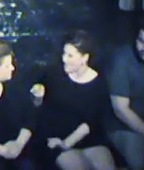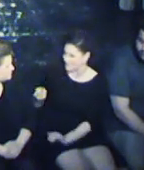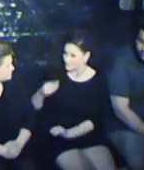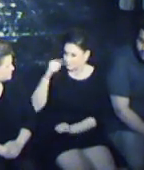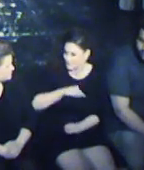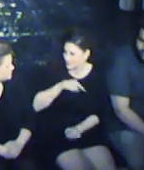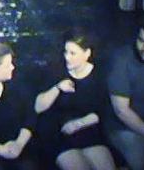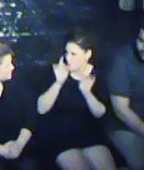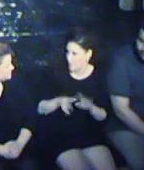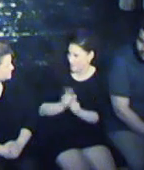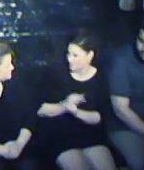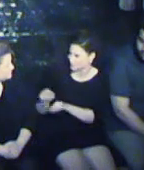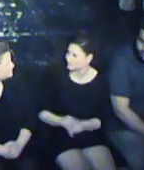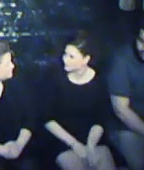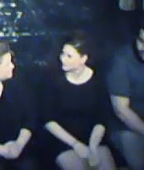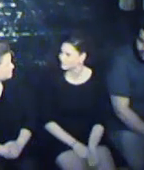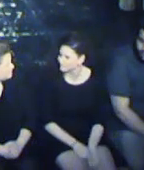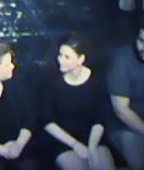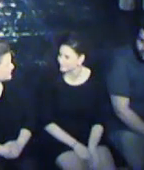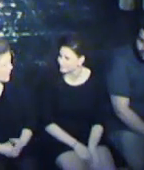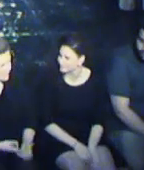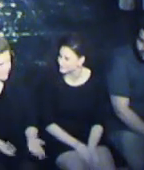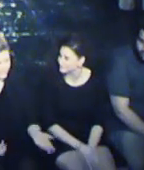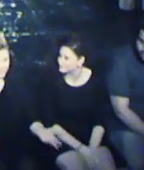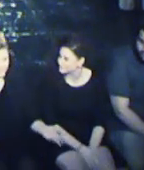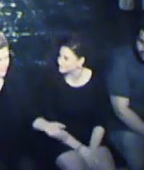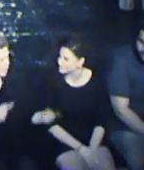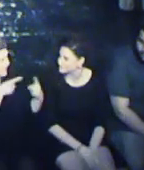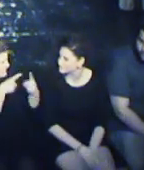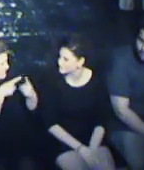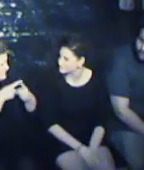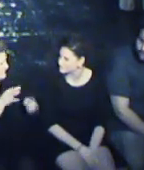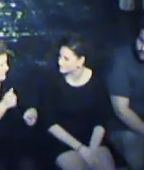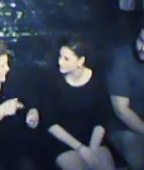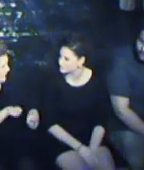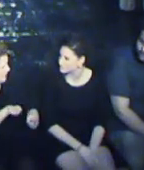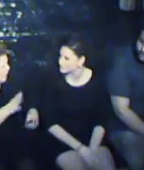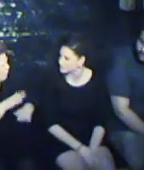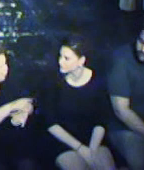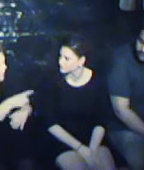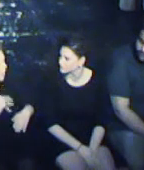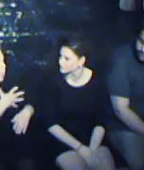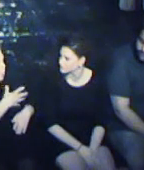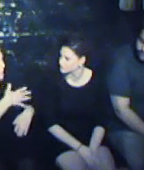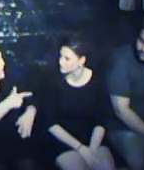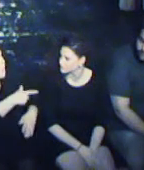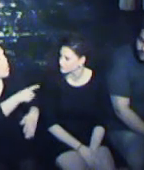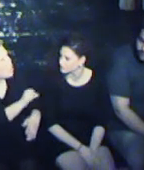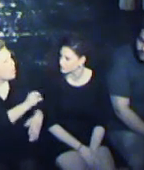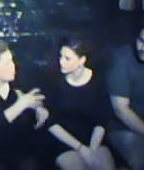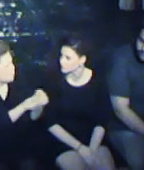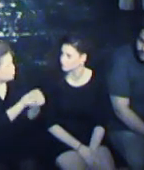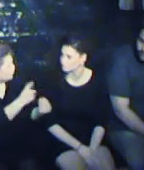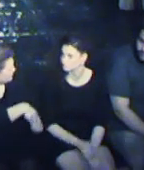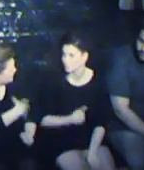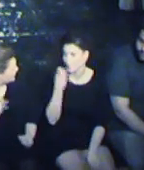ella también cree que lo es. ¿Y la tita Tana? ¿Por qué quiere también tener a Lolo? Creo que